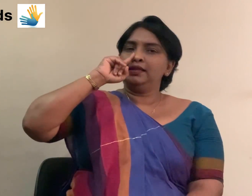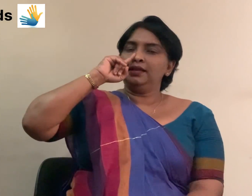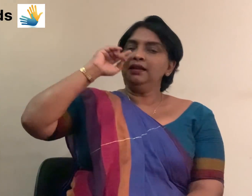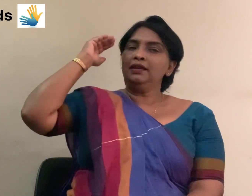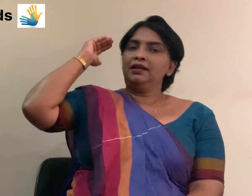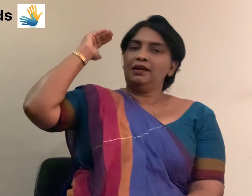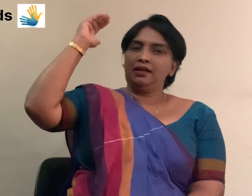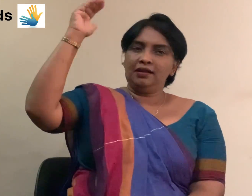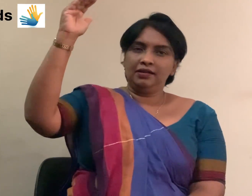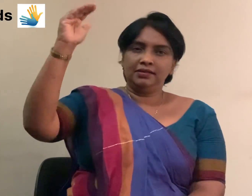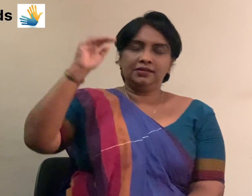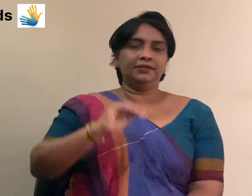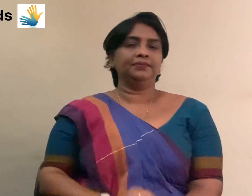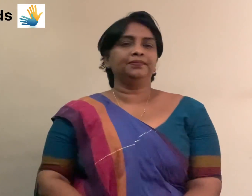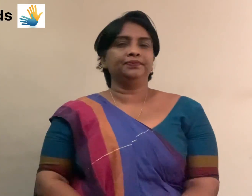නිල් අහස.